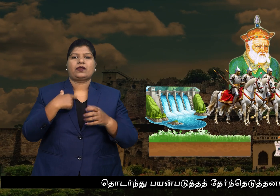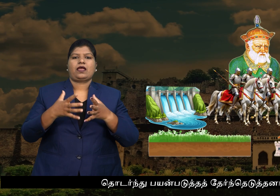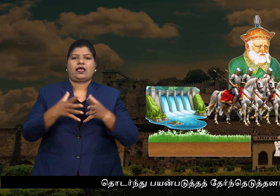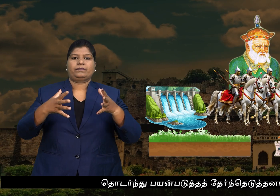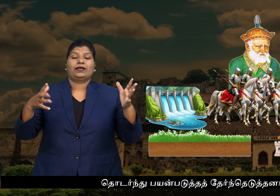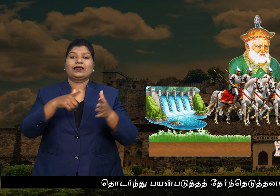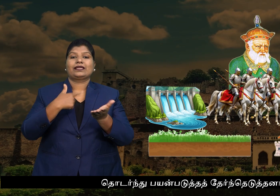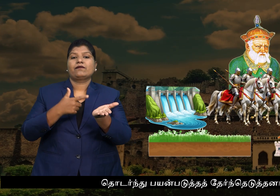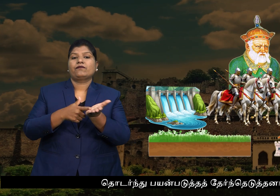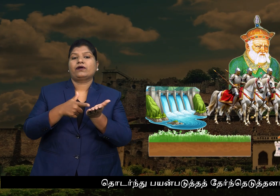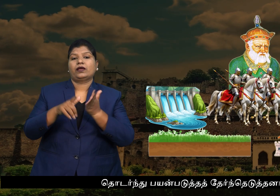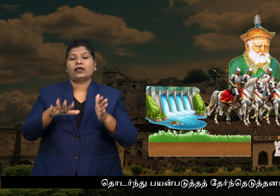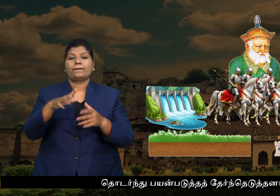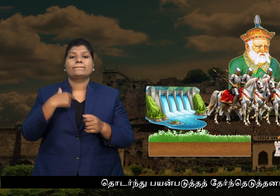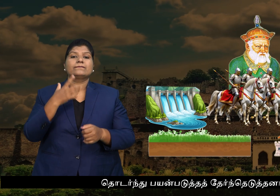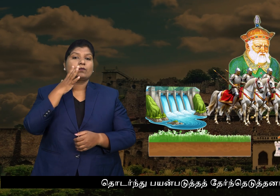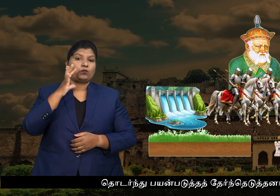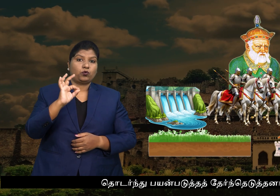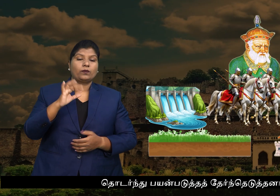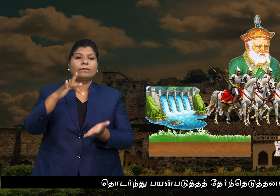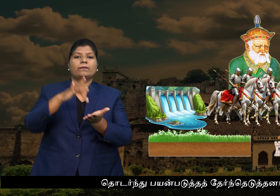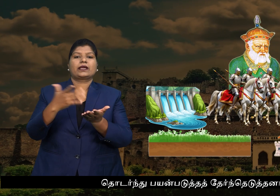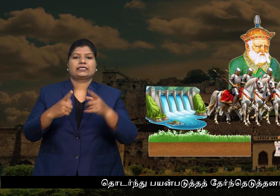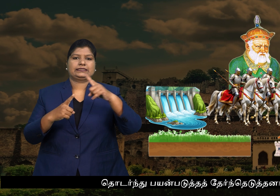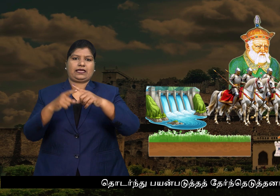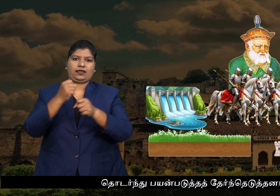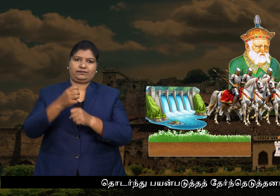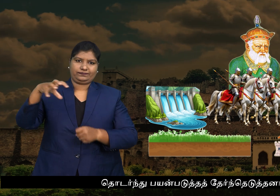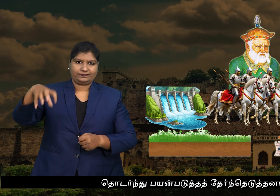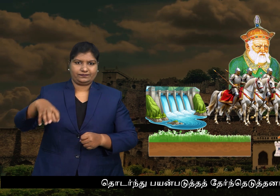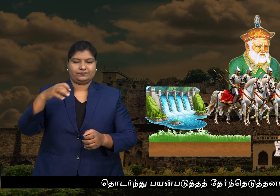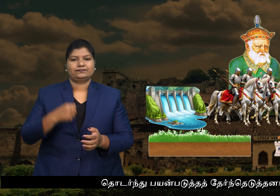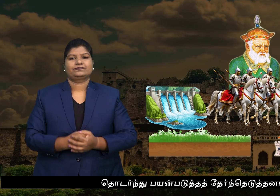முறையை தொடர்ந்து பயன்படுத்த தேர்ந்தெடுத்தார்.